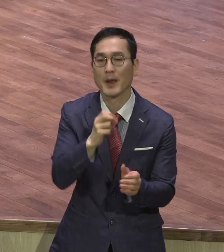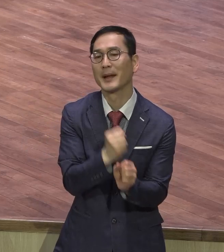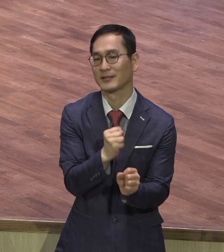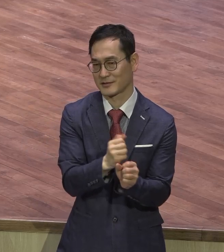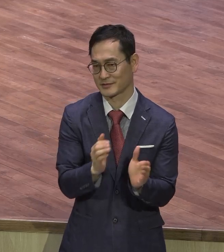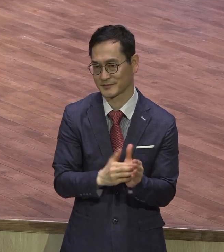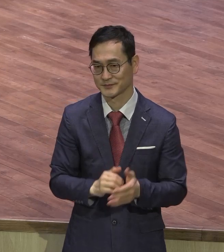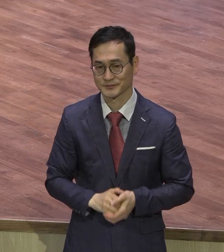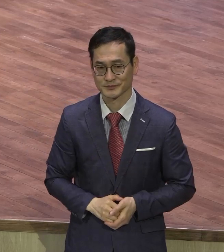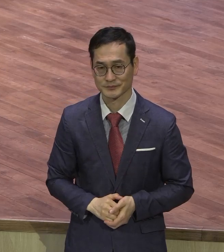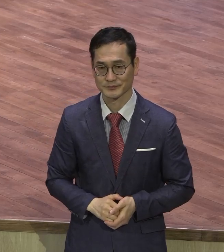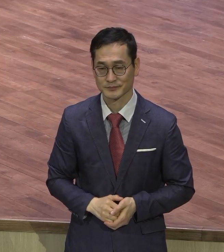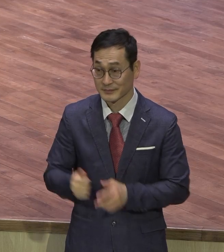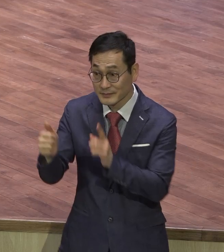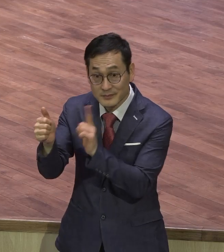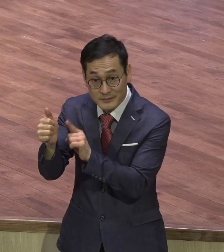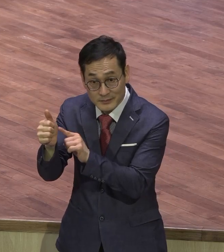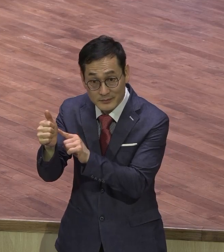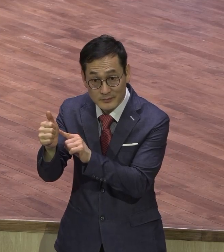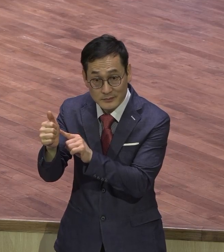정상인이 아니라 맹인이에요.